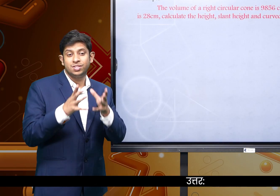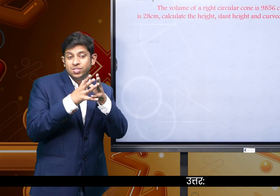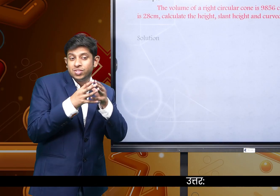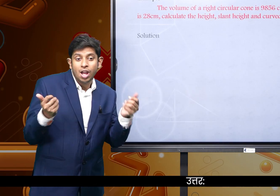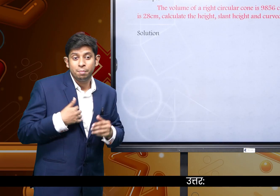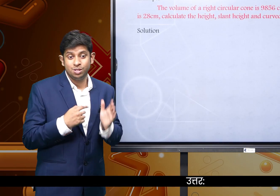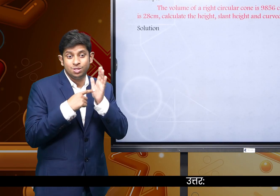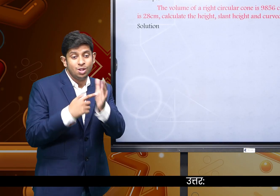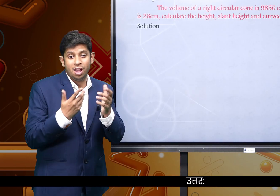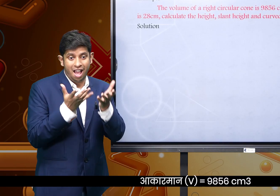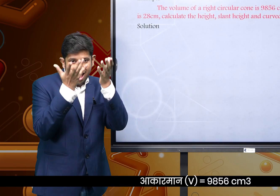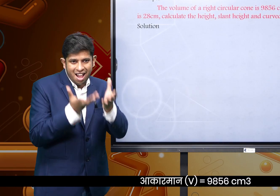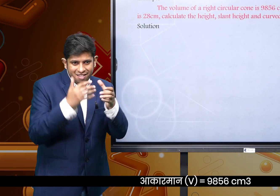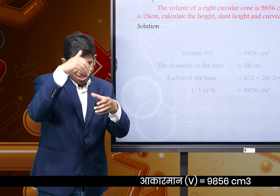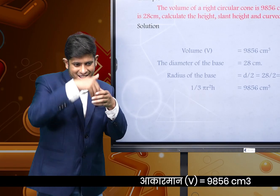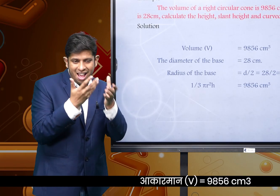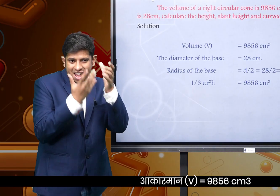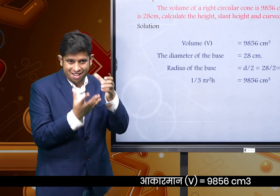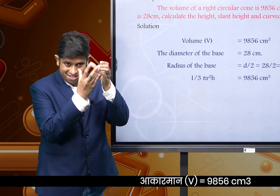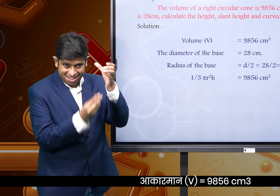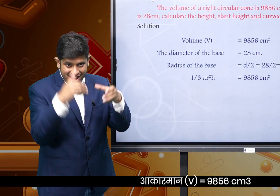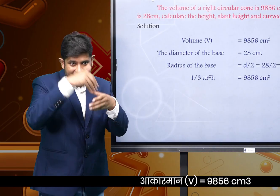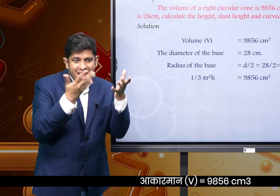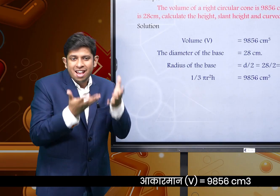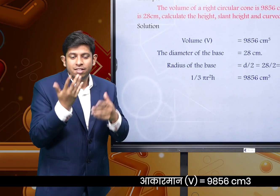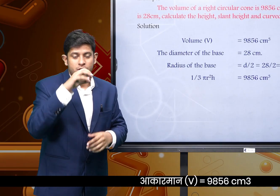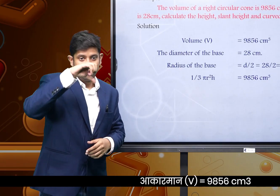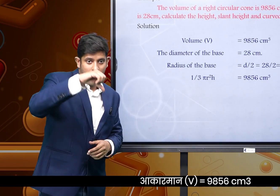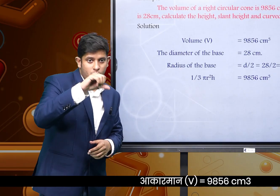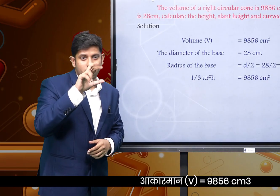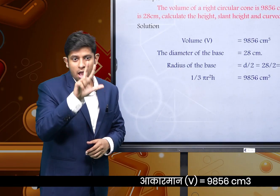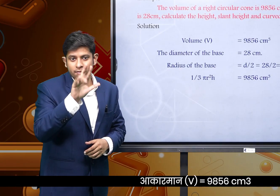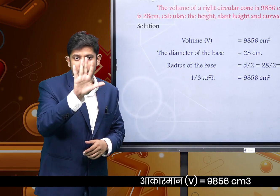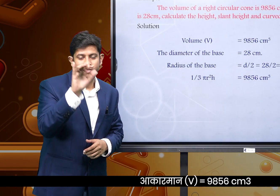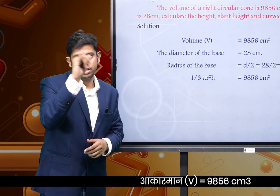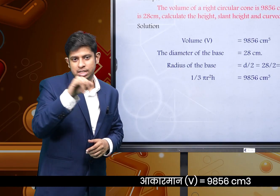उत्तर: आकारमान V बरोबर 9856 सेंटीमीटरचा घन.